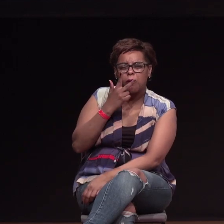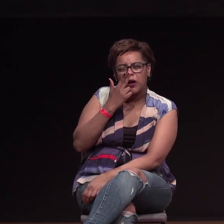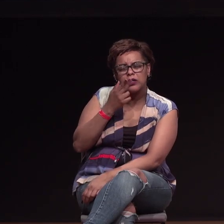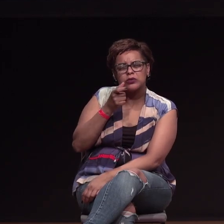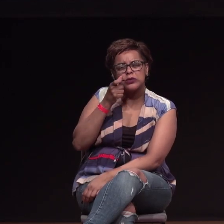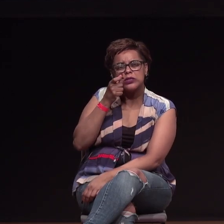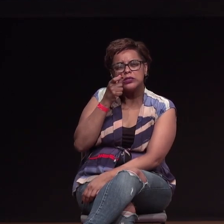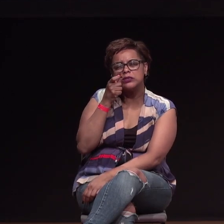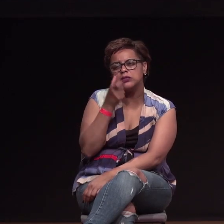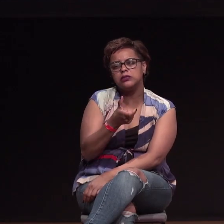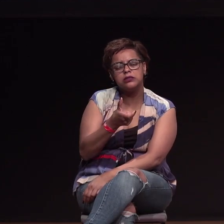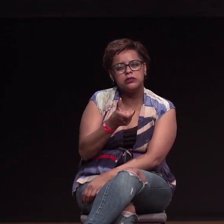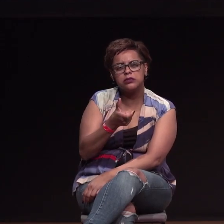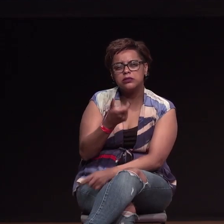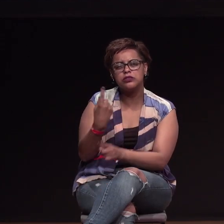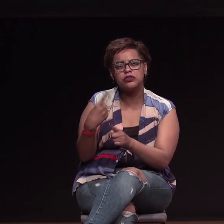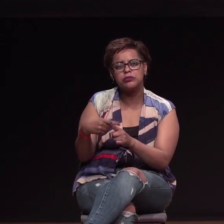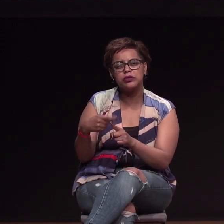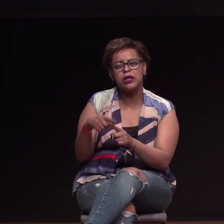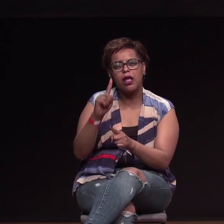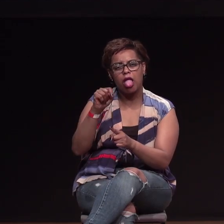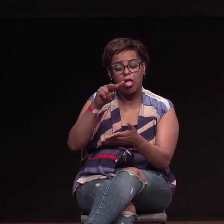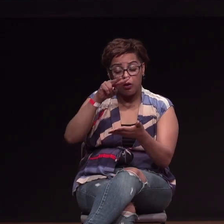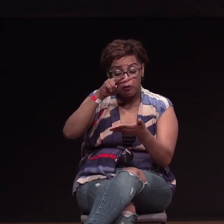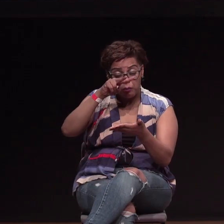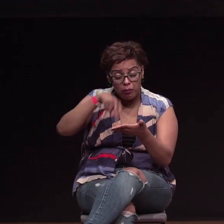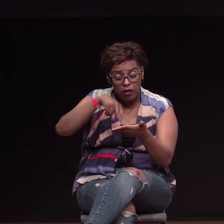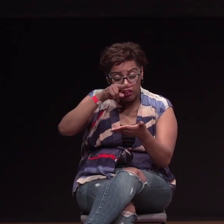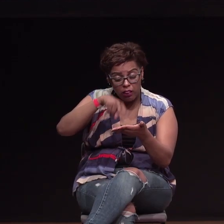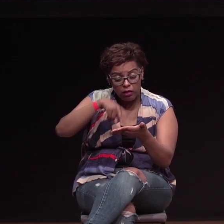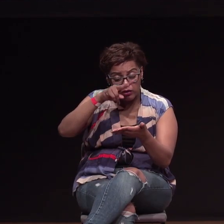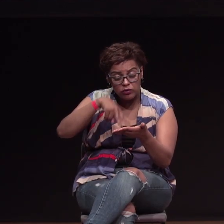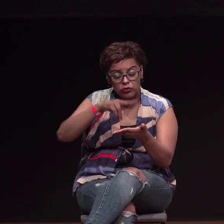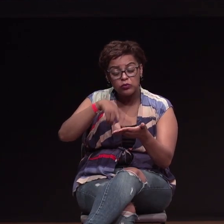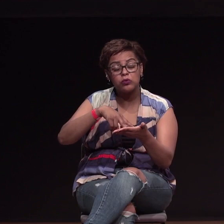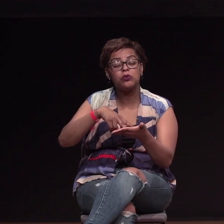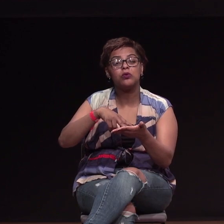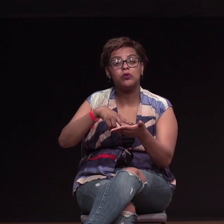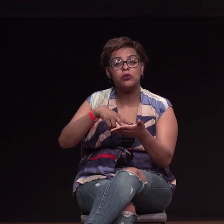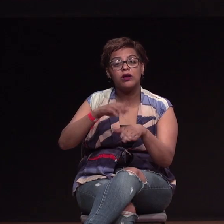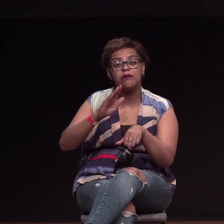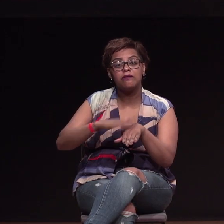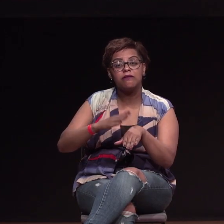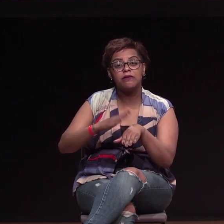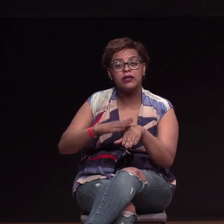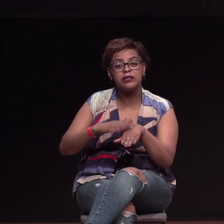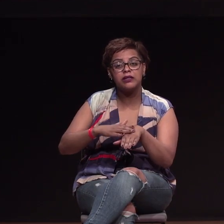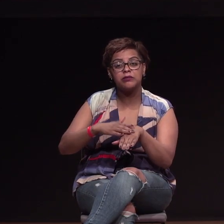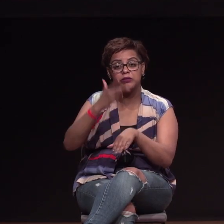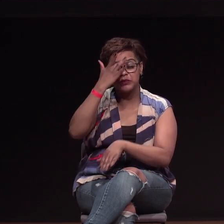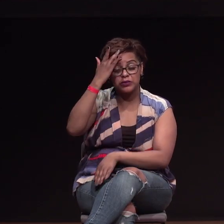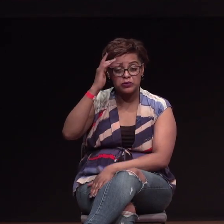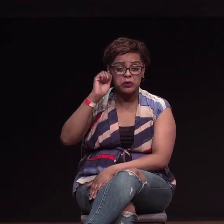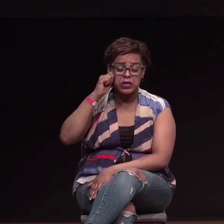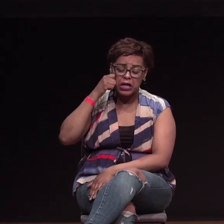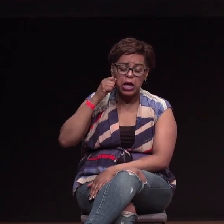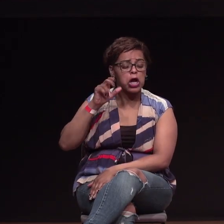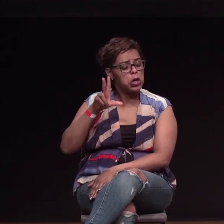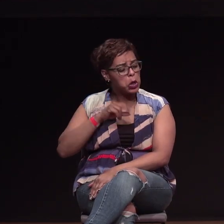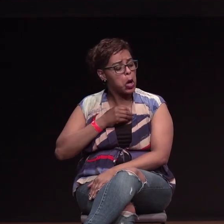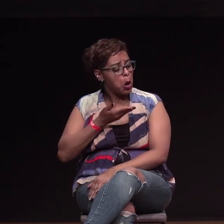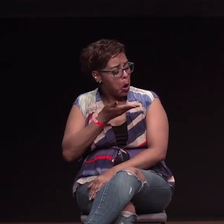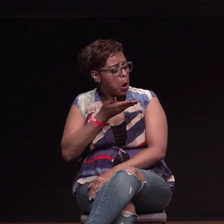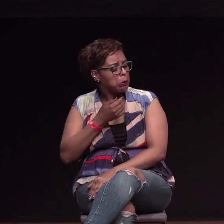é uma leitura feita pelos pares, né? Eles estão dizendo, olha, é um negocinho interessante